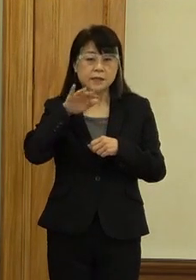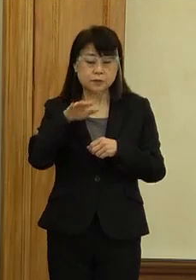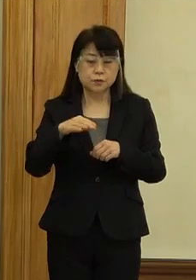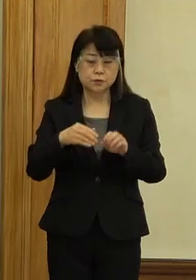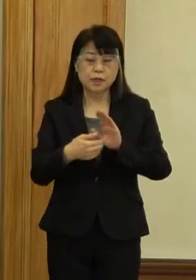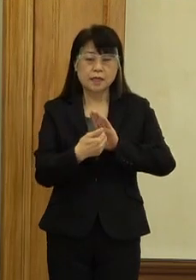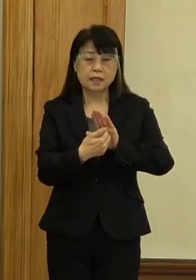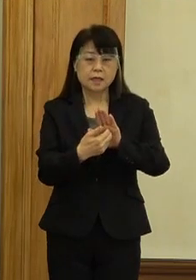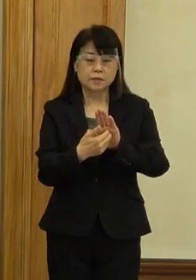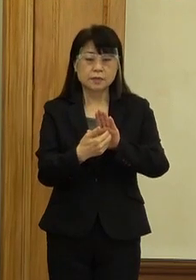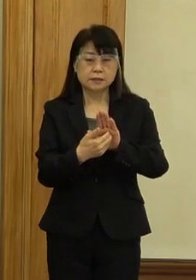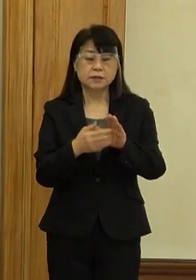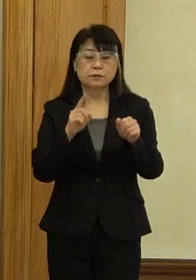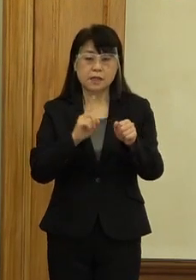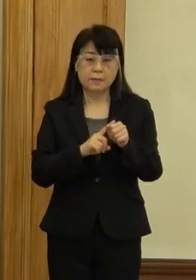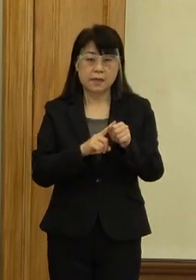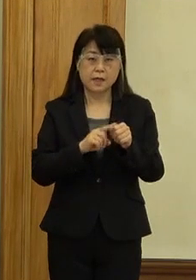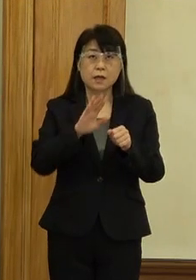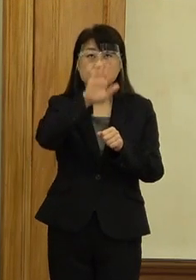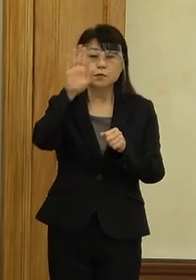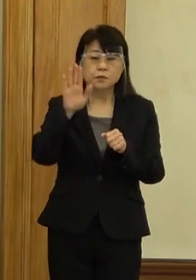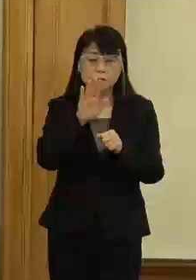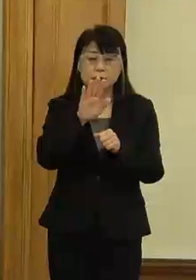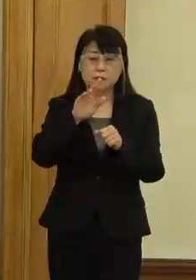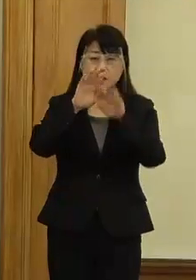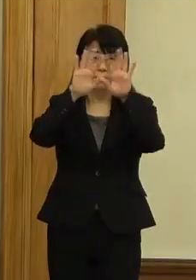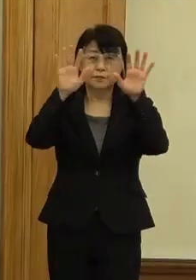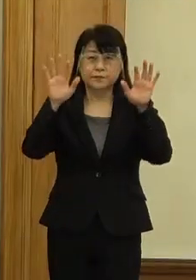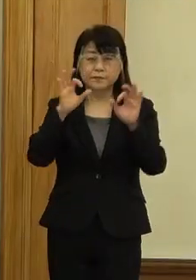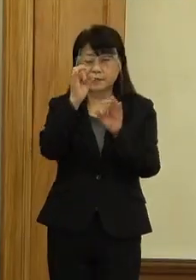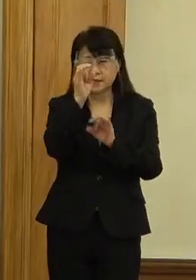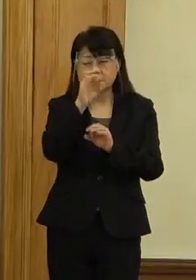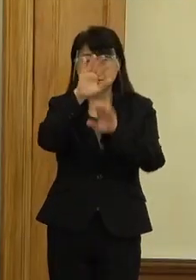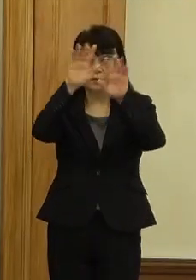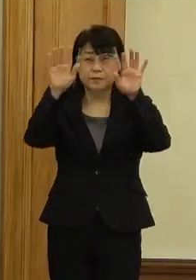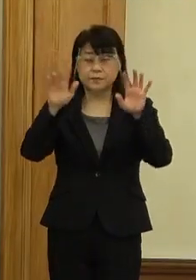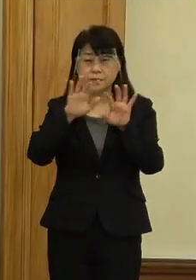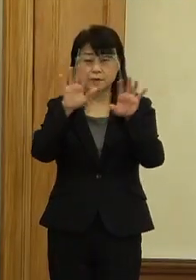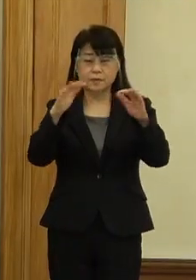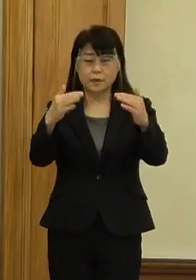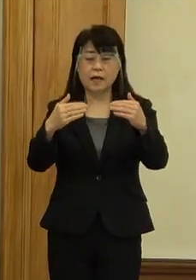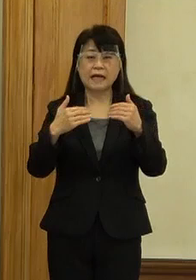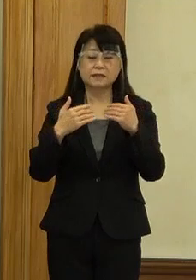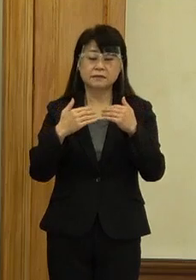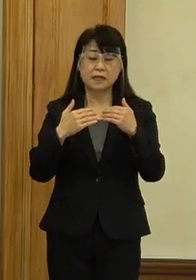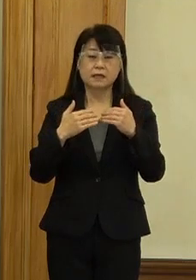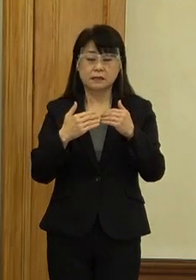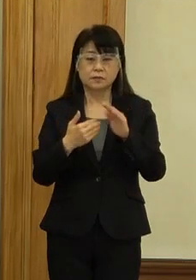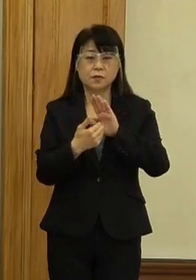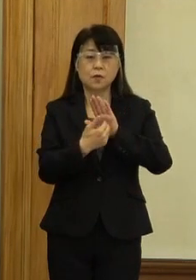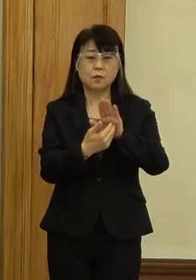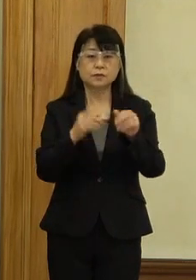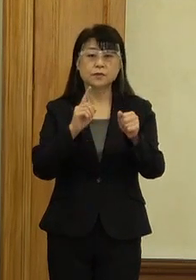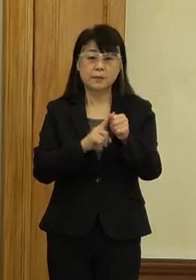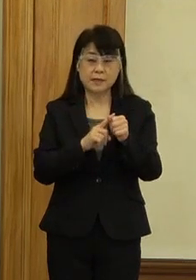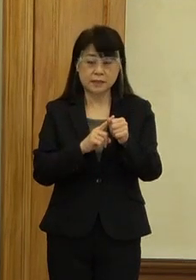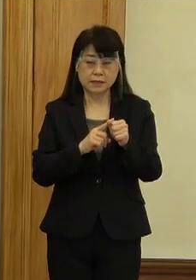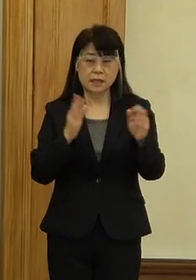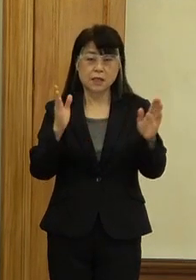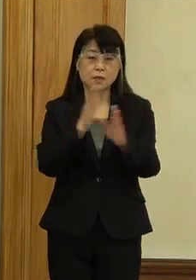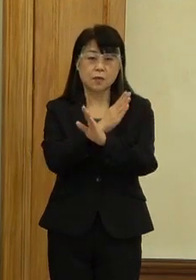まあ、空気中を浮遊する微小な粒エアロゾルへの感染対策として、効率的な換気対策をお願い